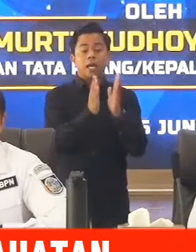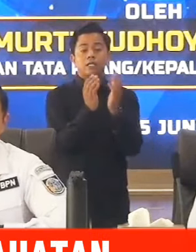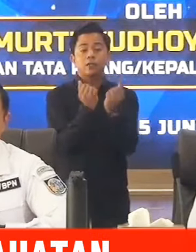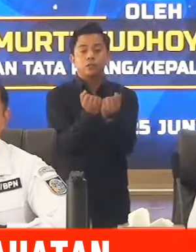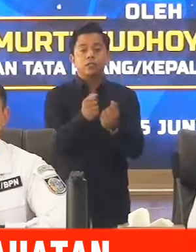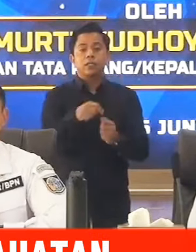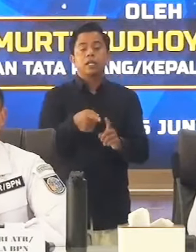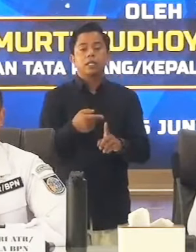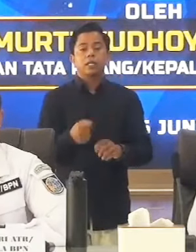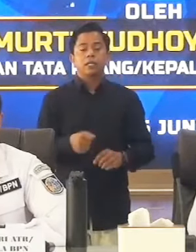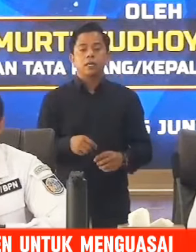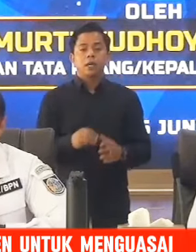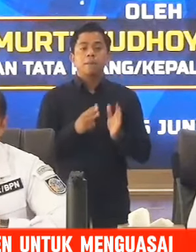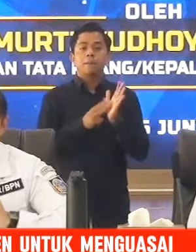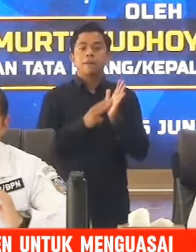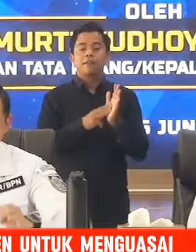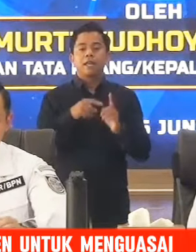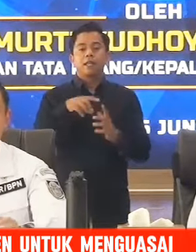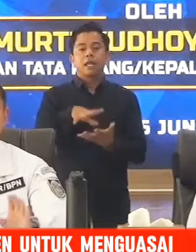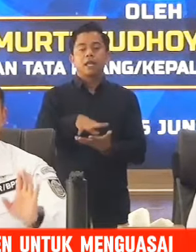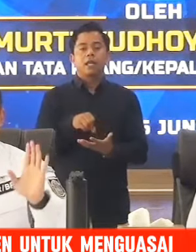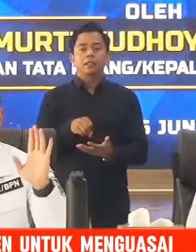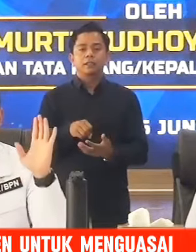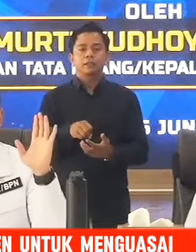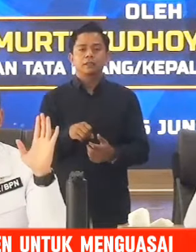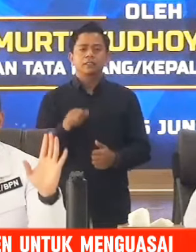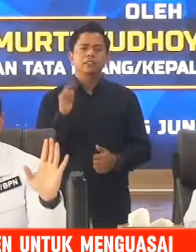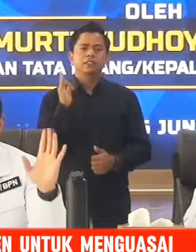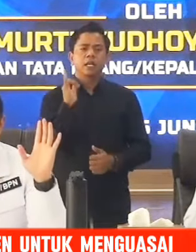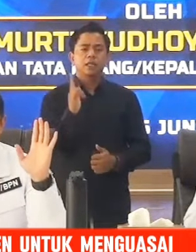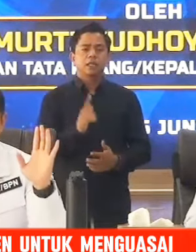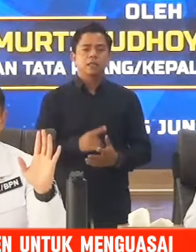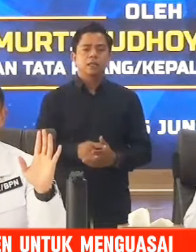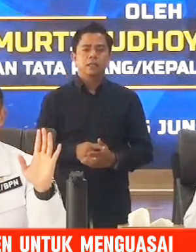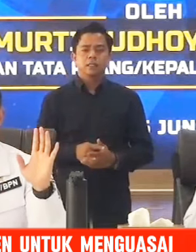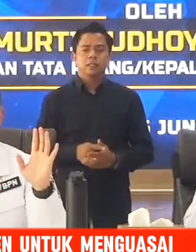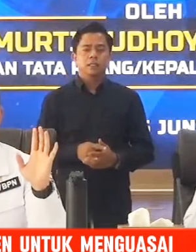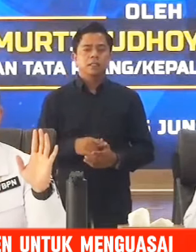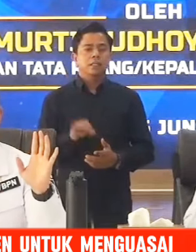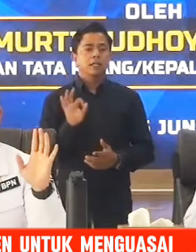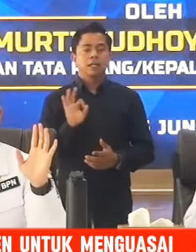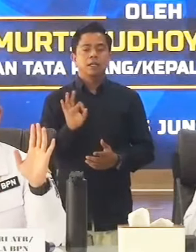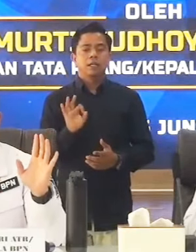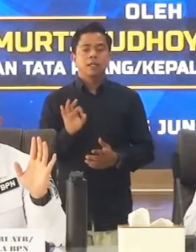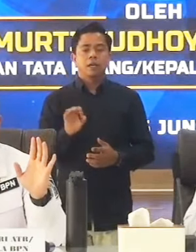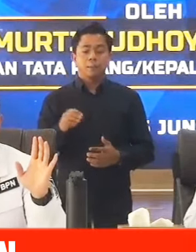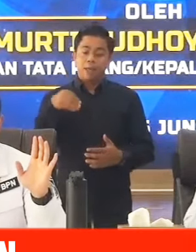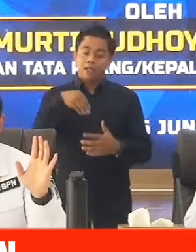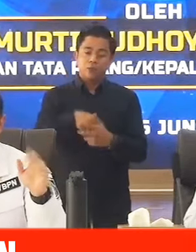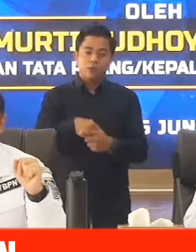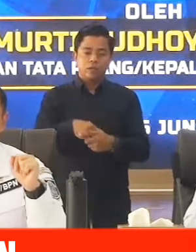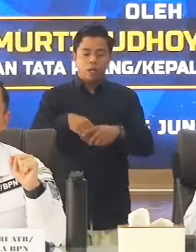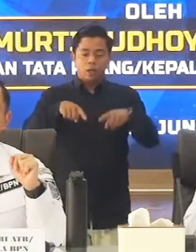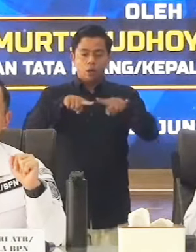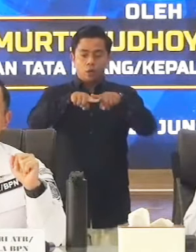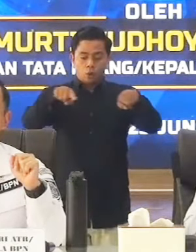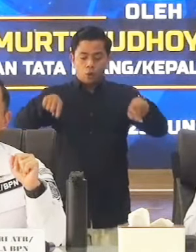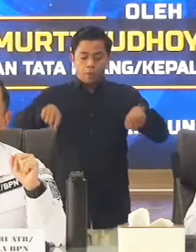tanah melakukan kejahatan dengan memasukkan dokumen-dokumen untuk menguasai tanah yang